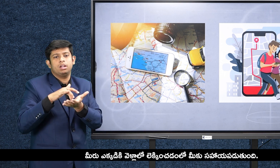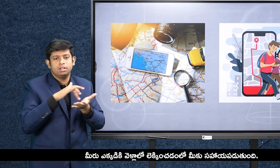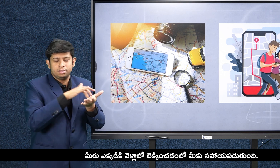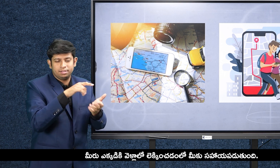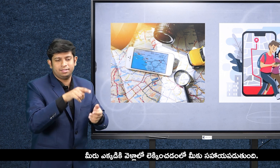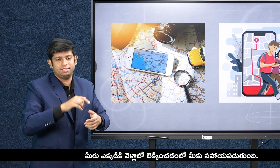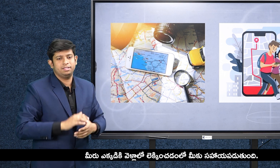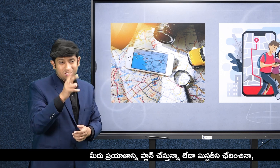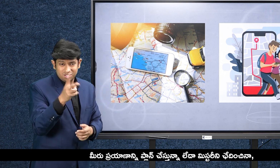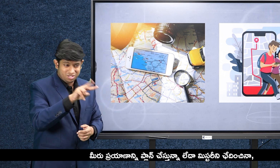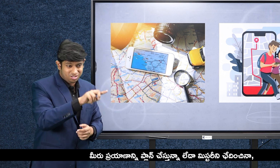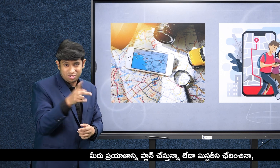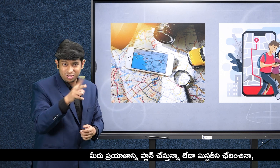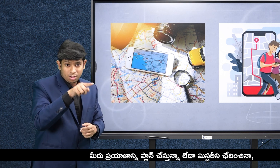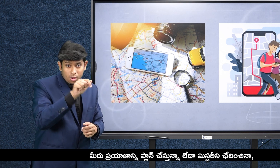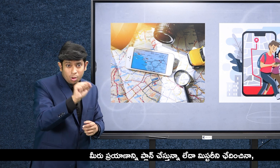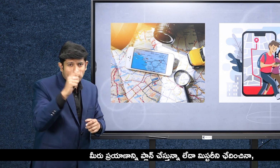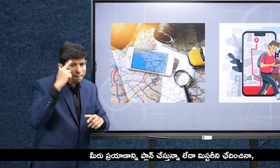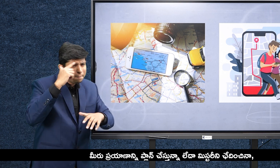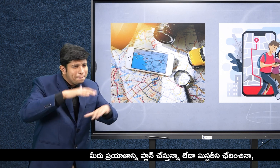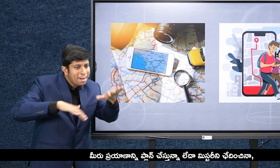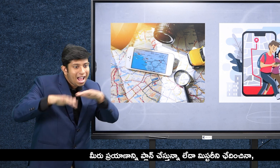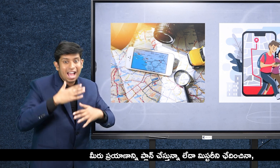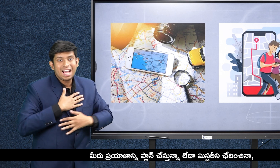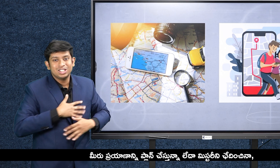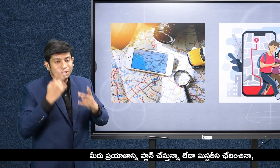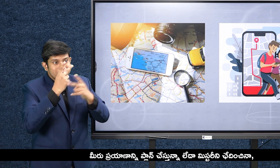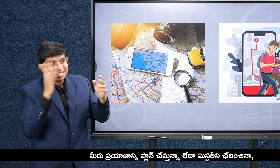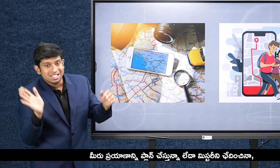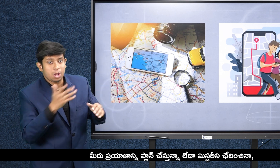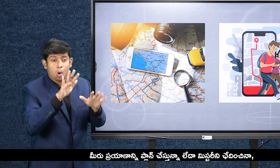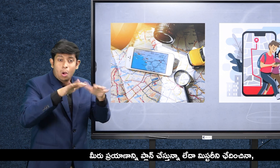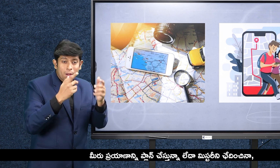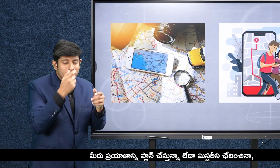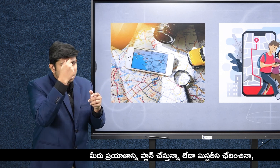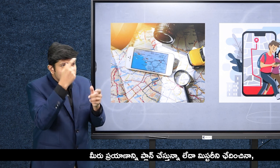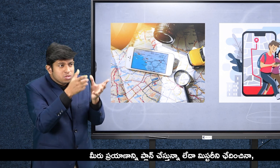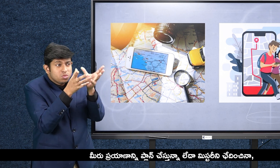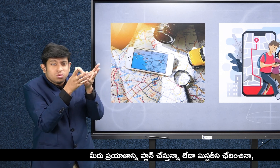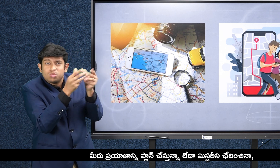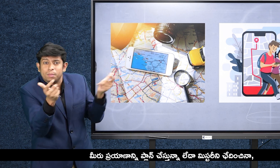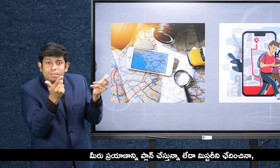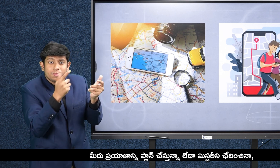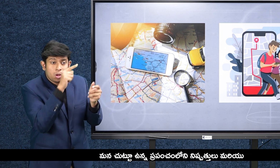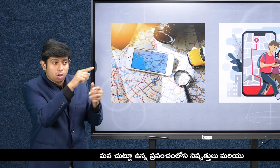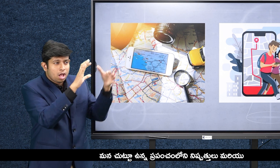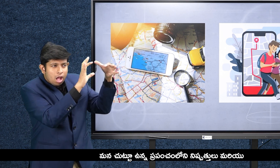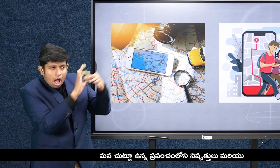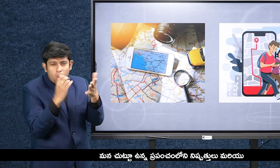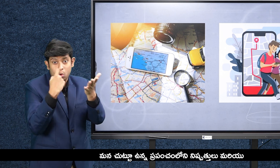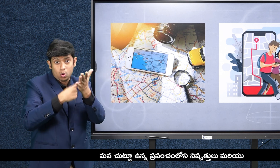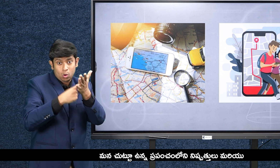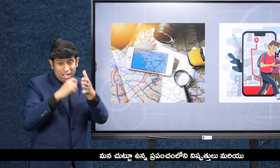సహాయపడుతుంది మీ ప్రయాణాన్ని ప్లాన్ చేస్తున్న లేదా మిస్టరీని చేదించిన మన చుట్టూ ఉన్న